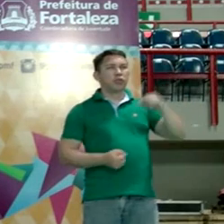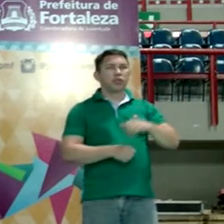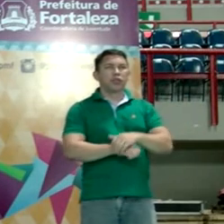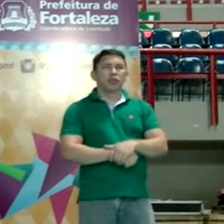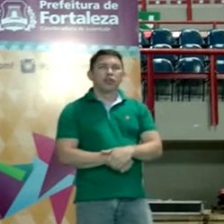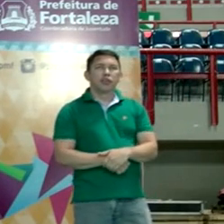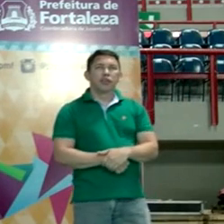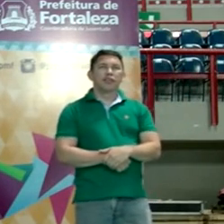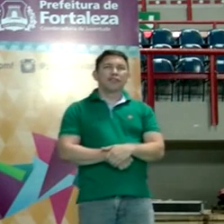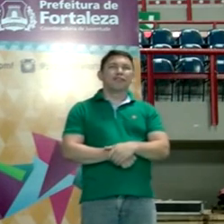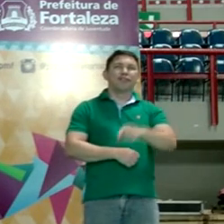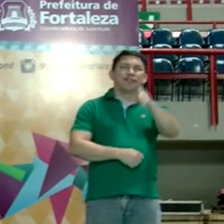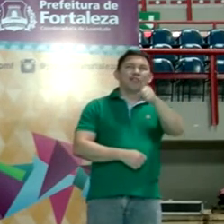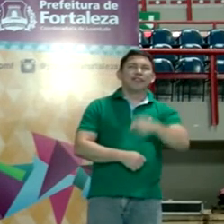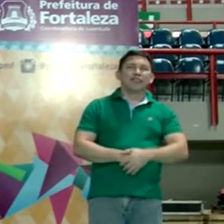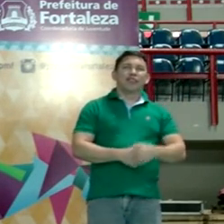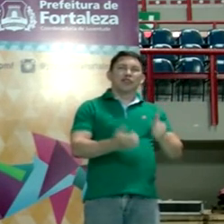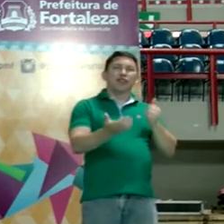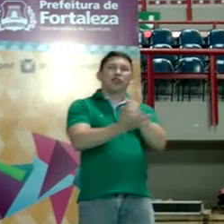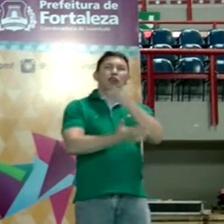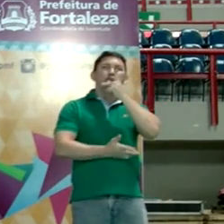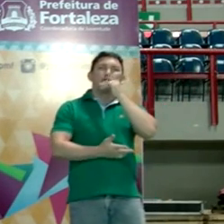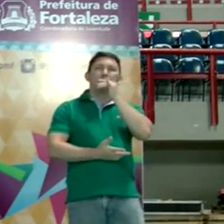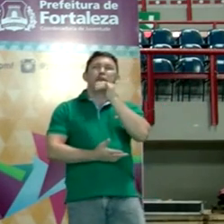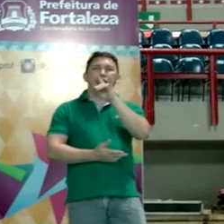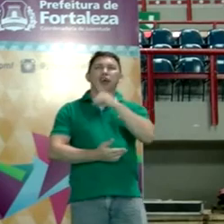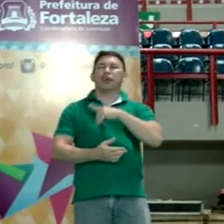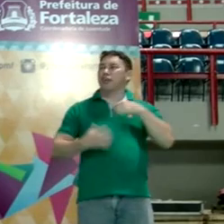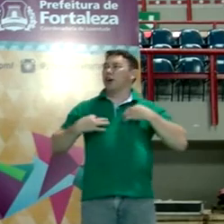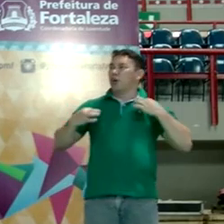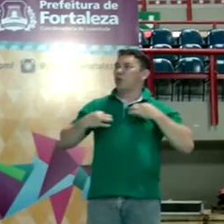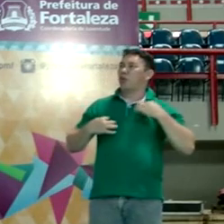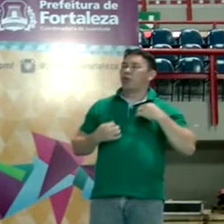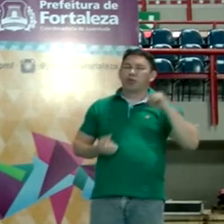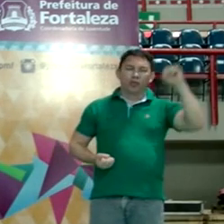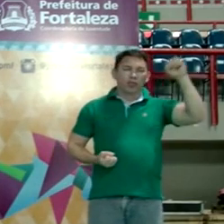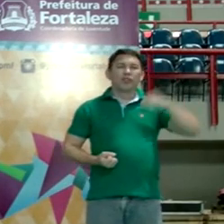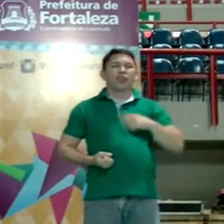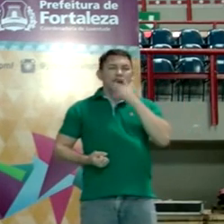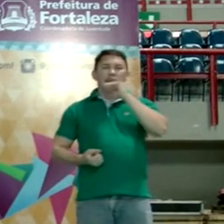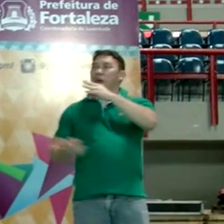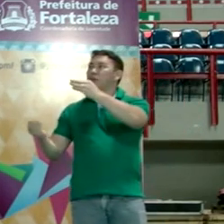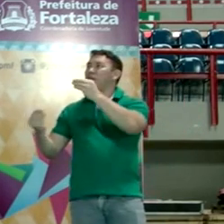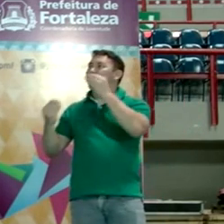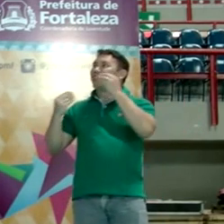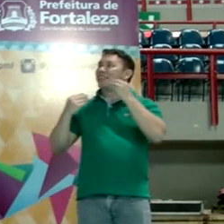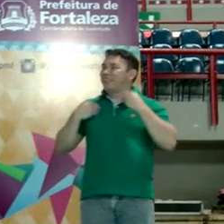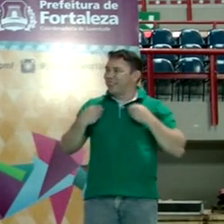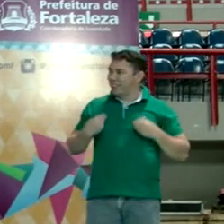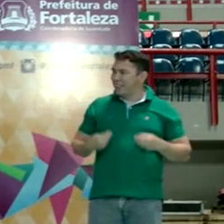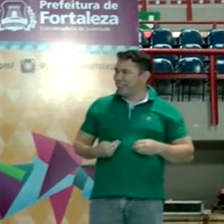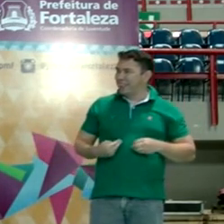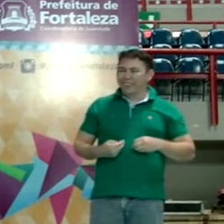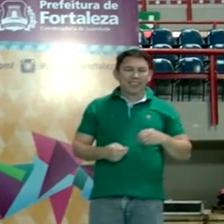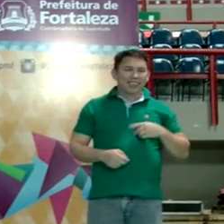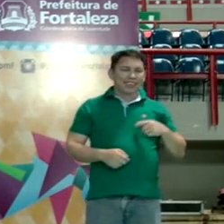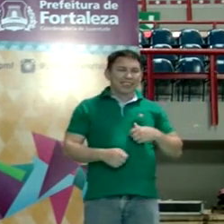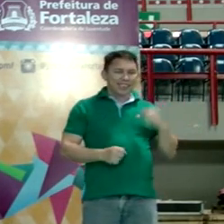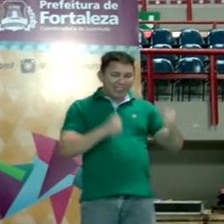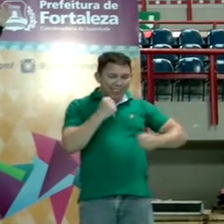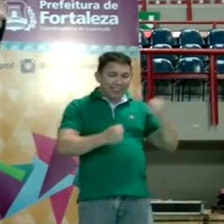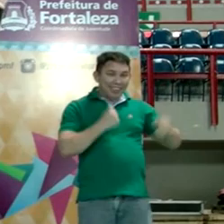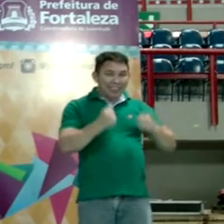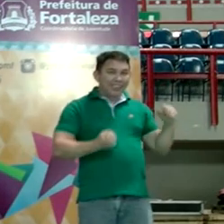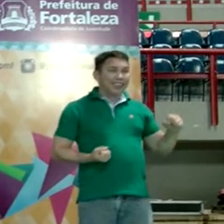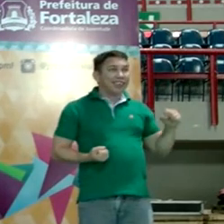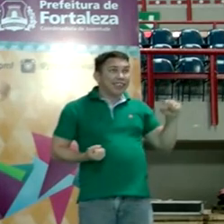assim, ó. Caramba, eu vou pedir pro meu pai uma fantasia do Superman. Aí os meus pais me deram uma fantasia do Superman, né? E para mim eu saía correndo e fazia assim, na